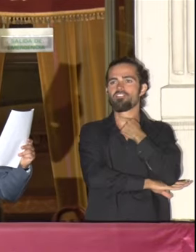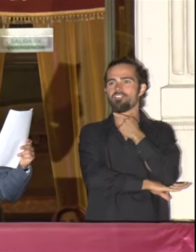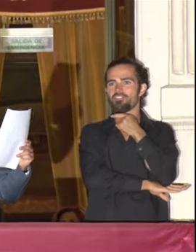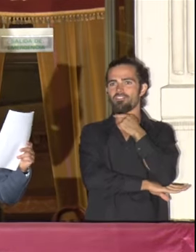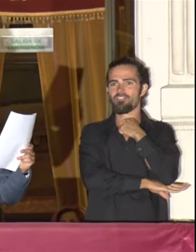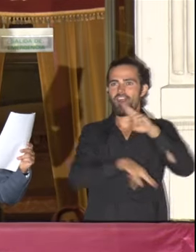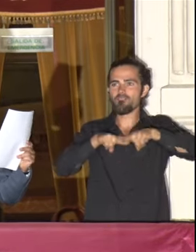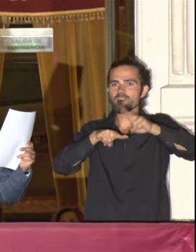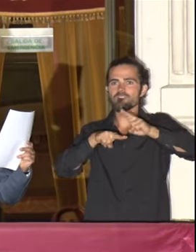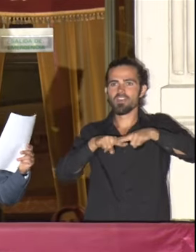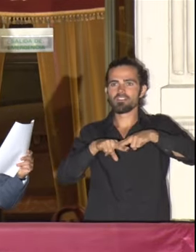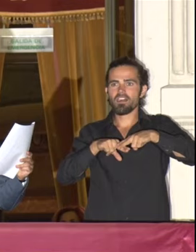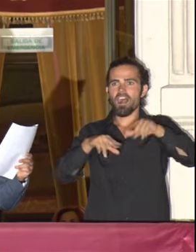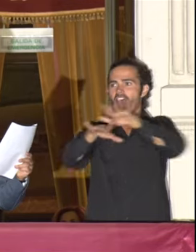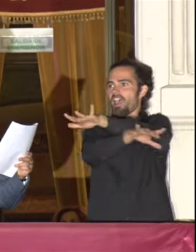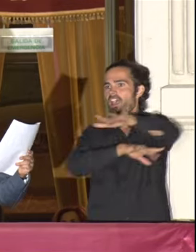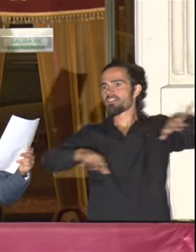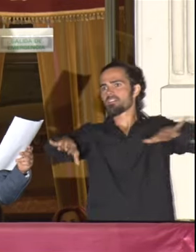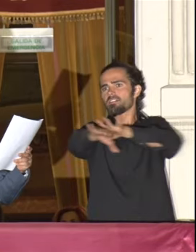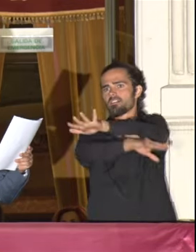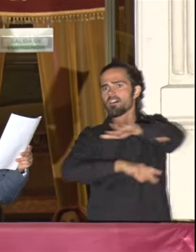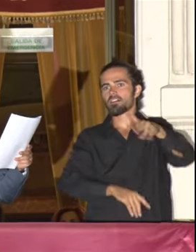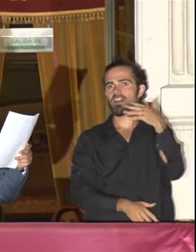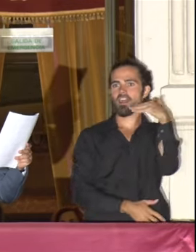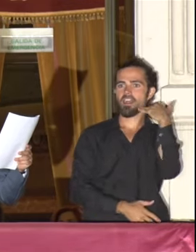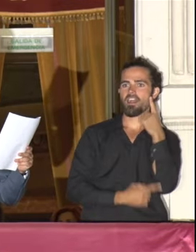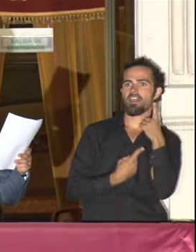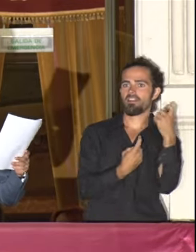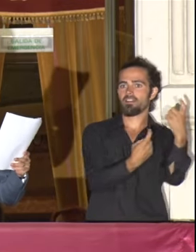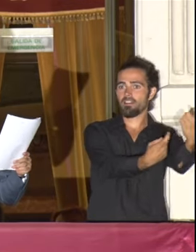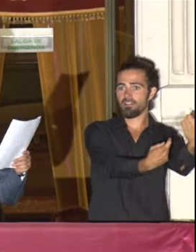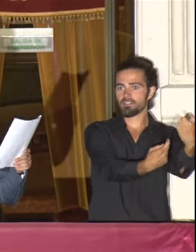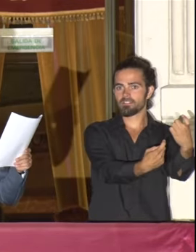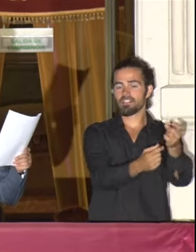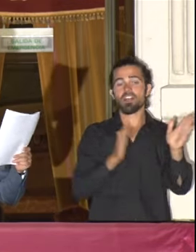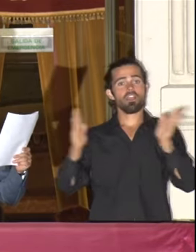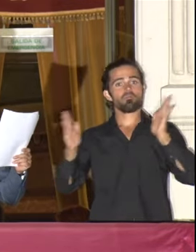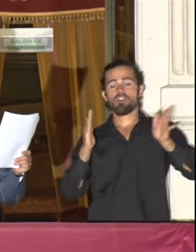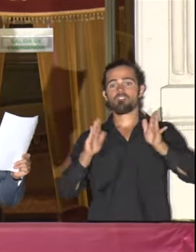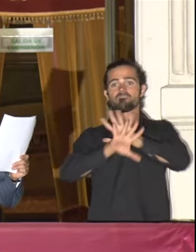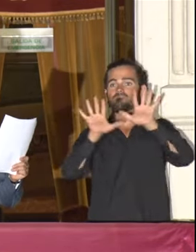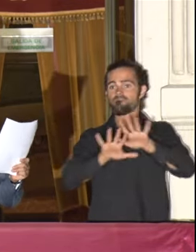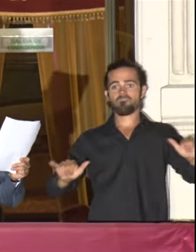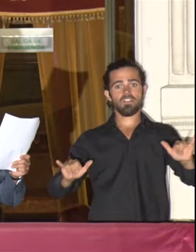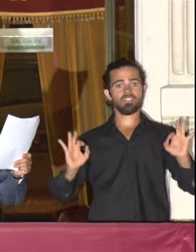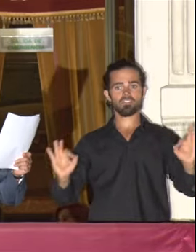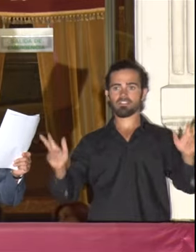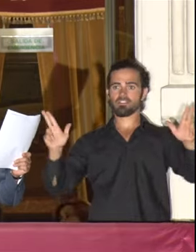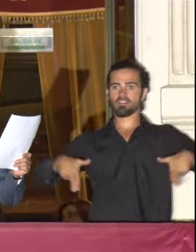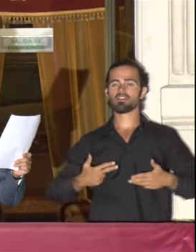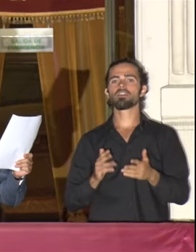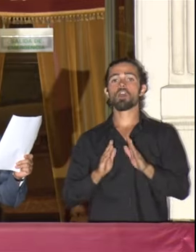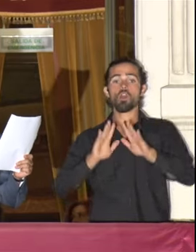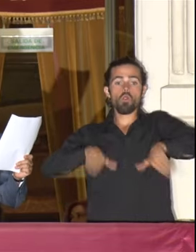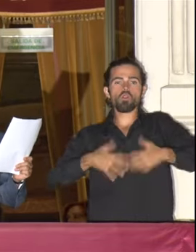el bullicio, la risa, el baile. Es tiempo de ser feliz. Y por último, una